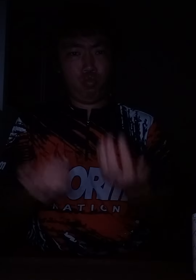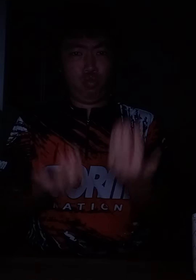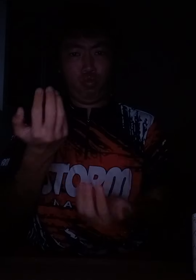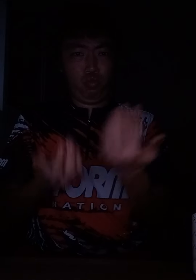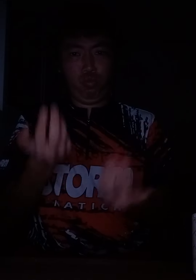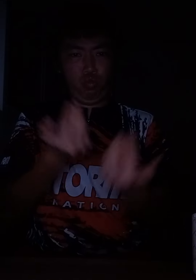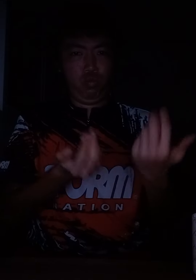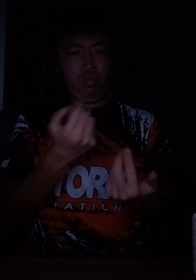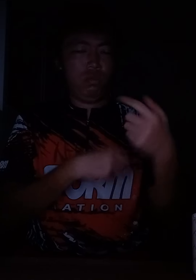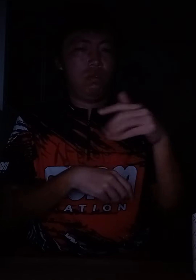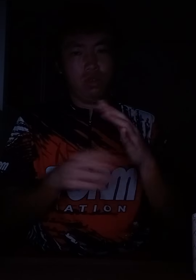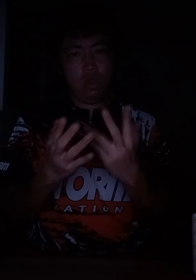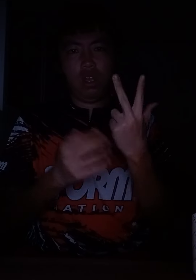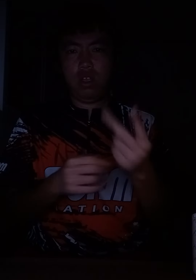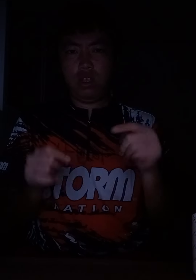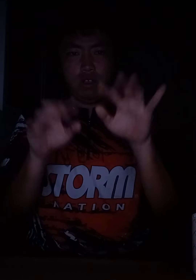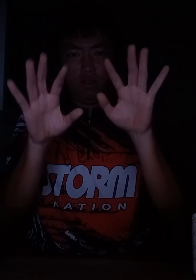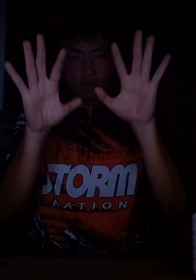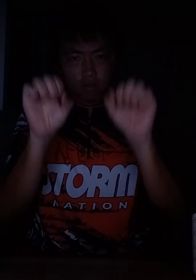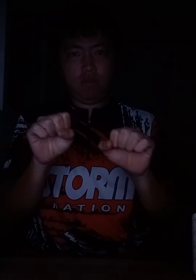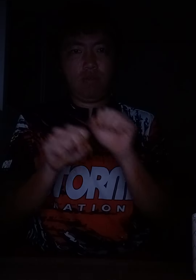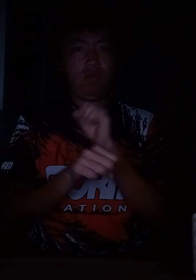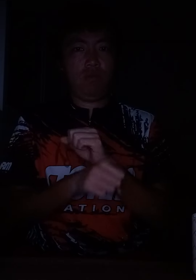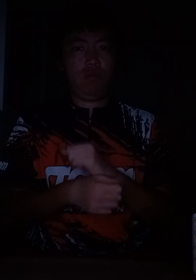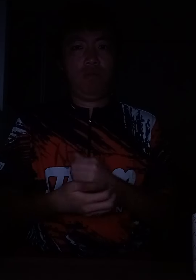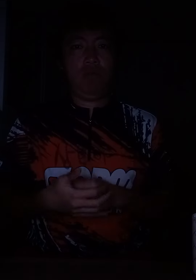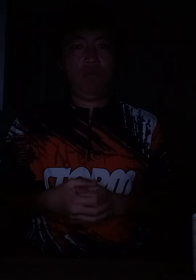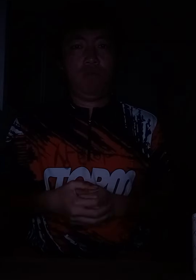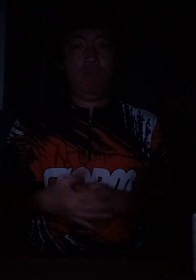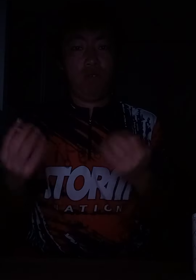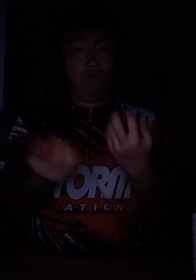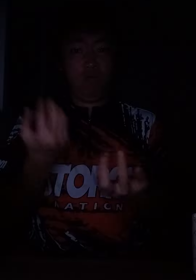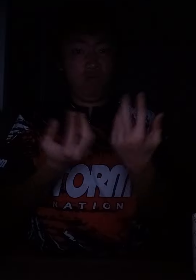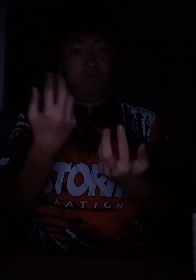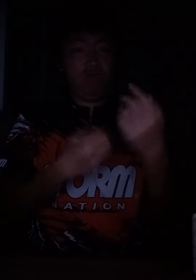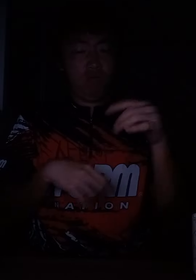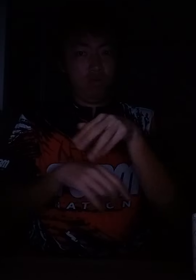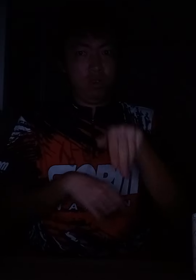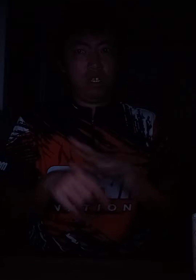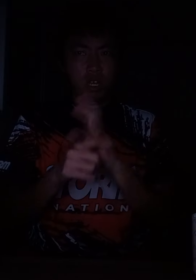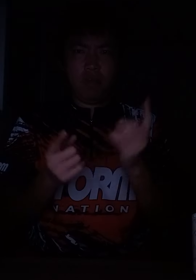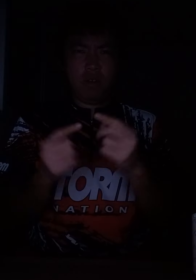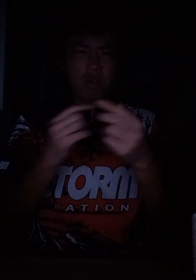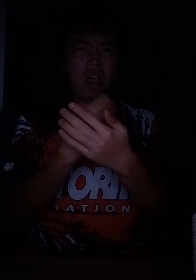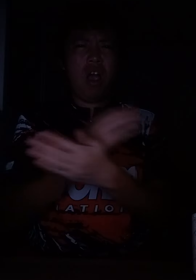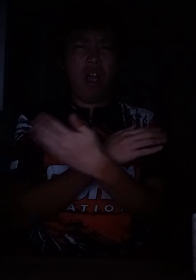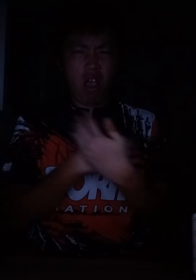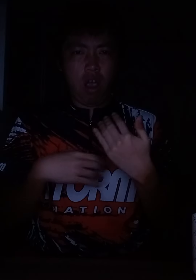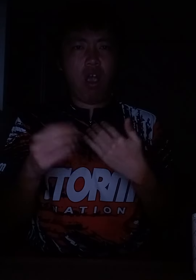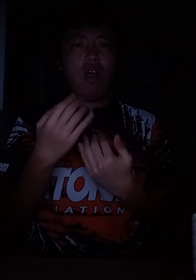불이 13시간여 만에 진화됐습니다. 이 불로 공장 관계자 1명이 화상을 입어 병원으로